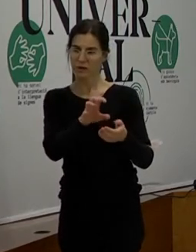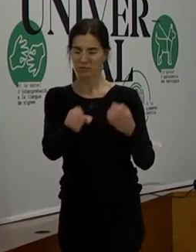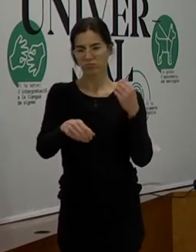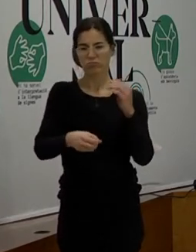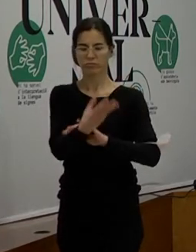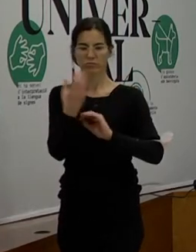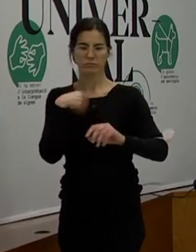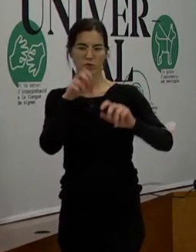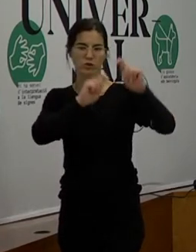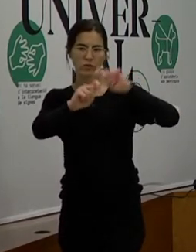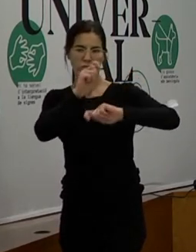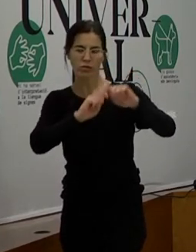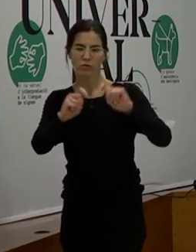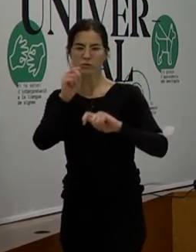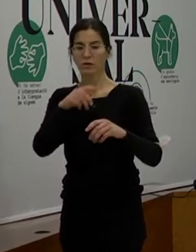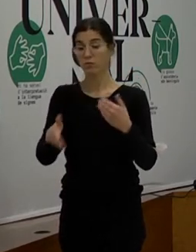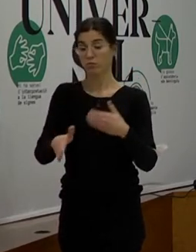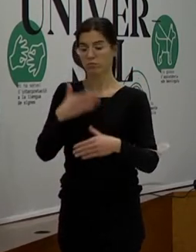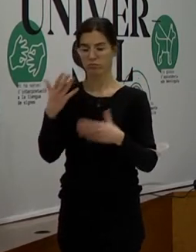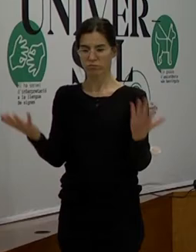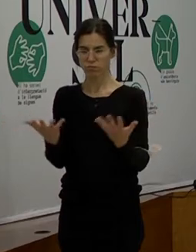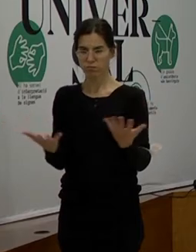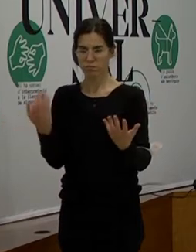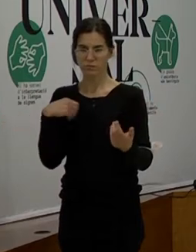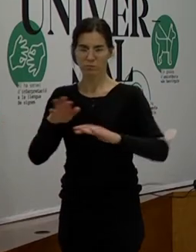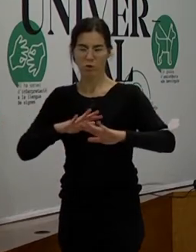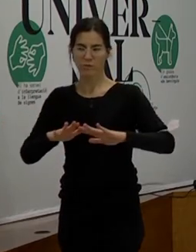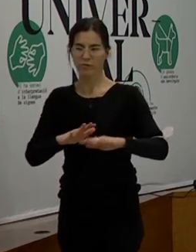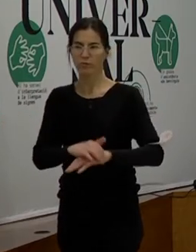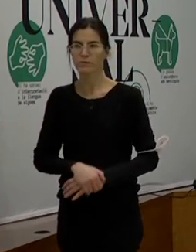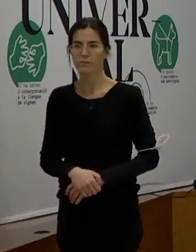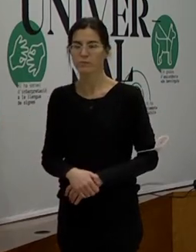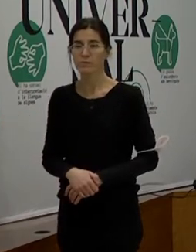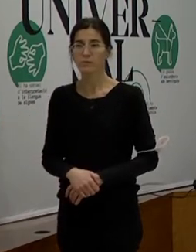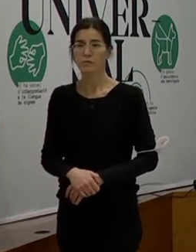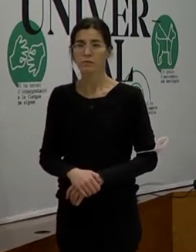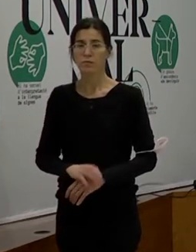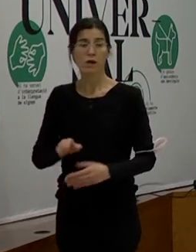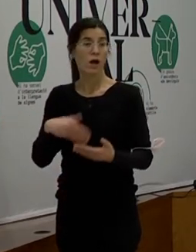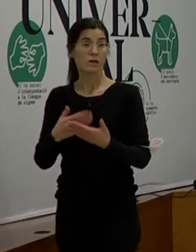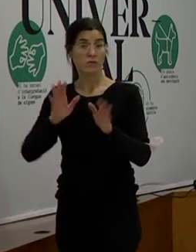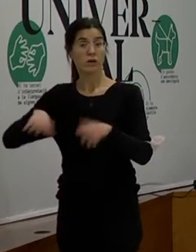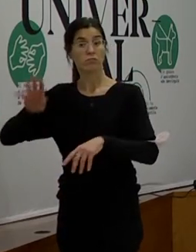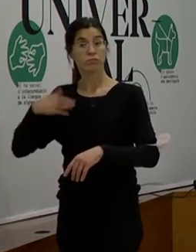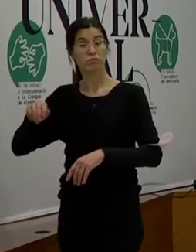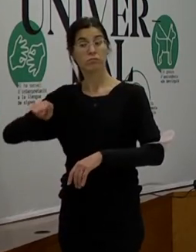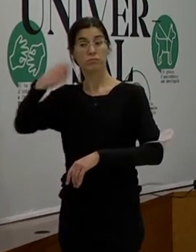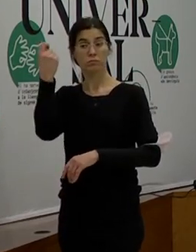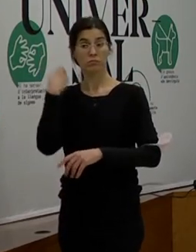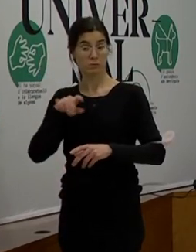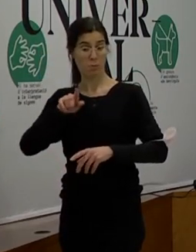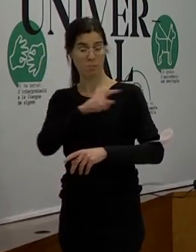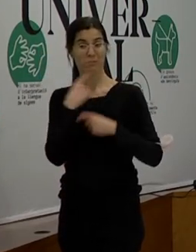l'associació, van començar a fomentar aquest moviment, finalment van fer el primer canviador, després ho